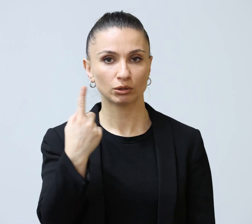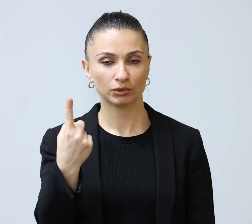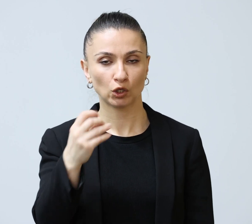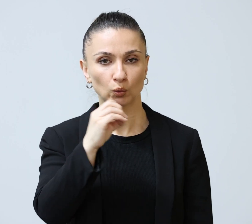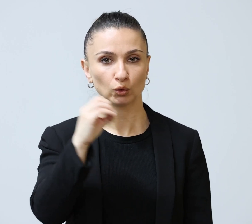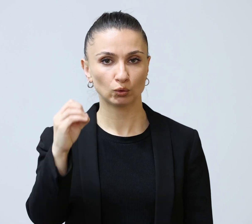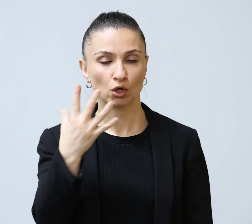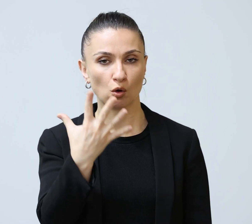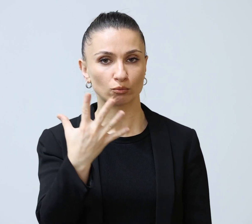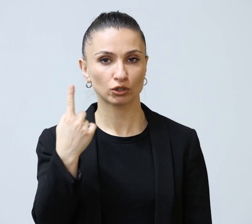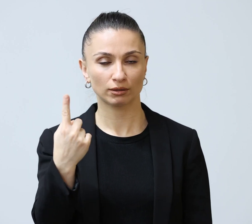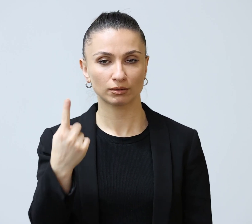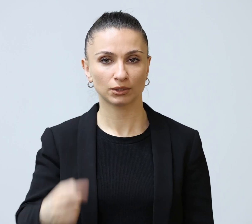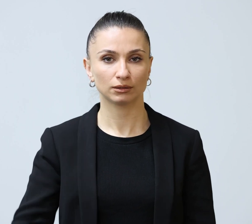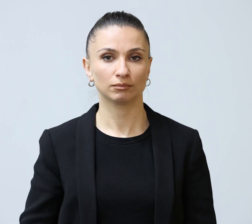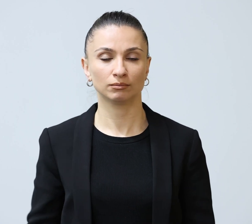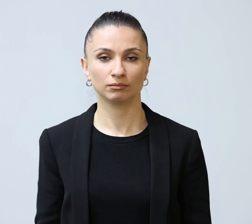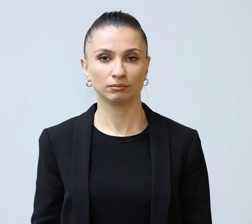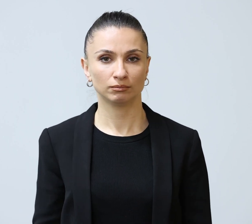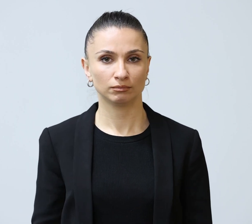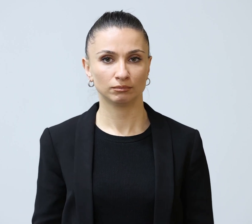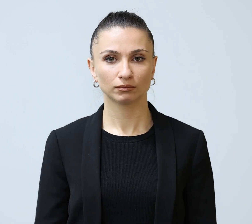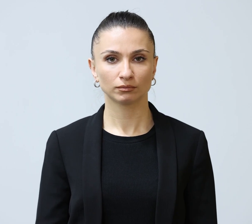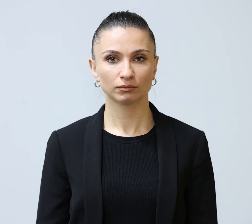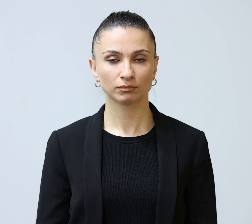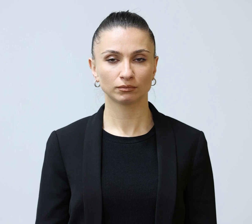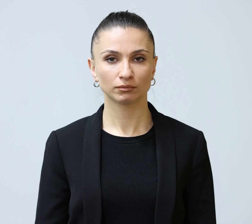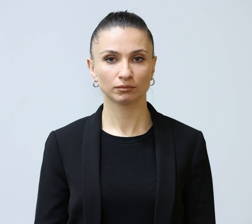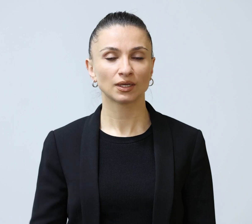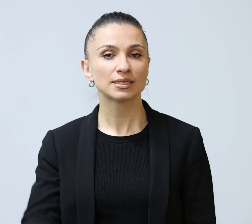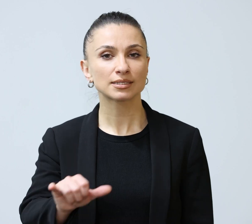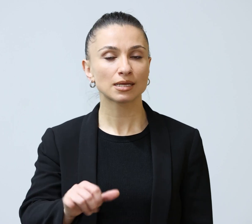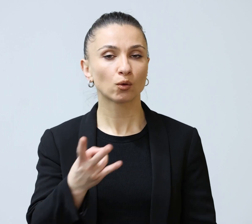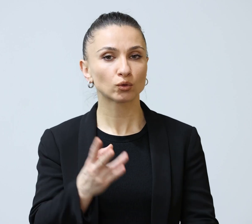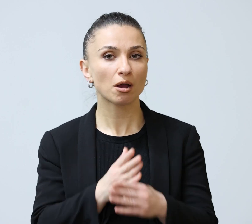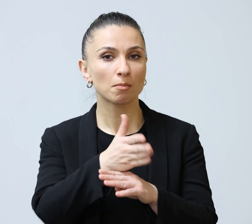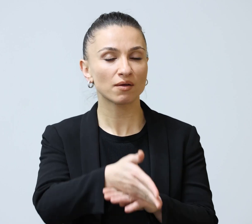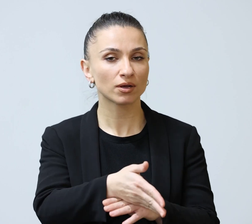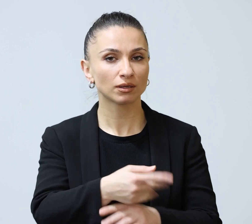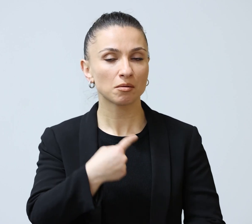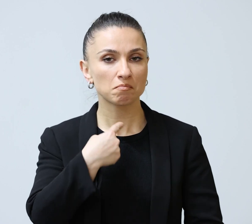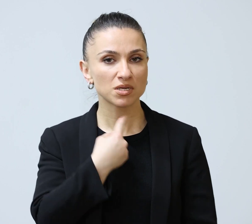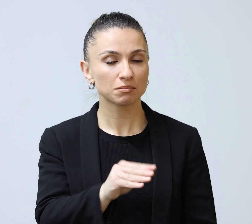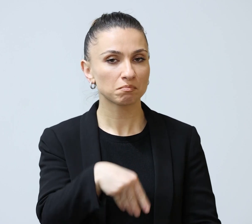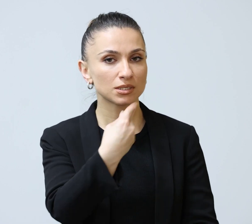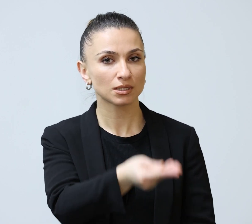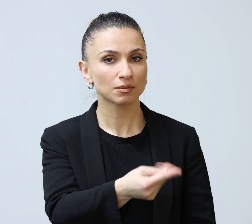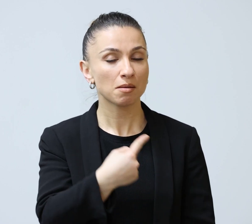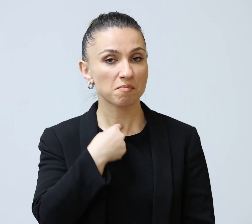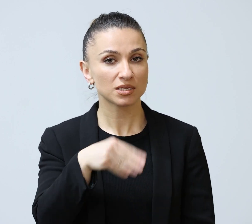Ուր պետք է գնաս քվեարկելու։ Քվեարկելու համար դու պետք է գնաս ընտրական տեղամաս։ Ընտրական տեղամասը այն սենյակն է, ուր